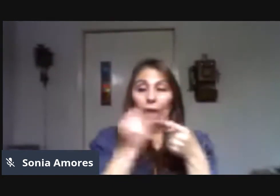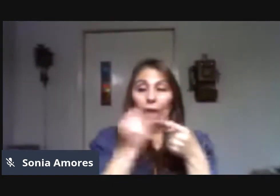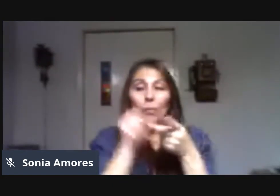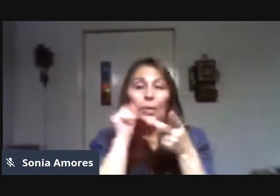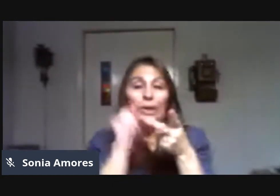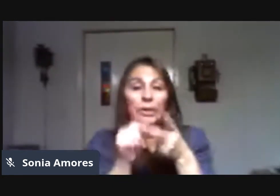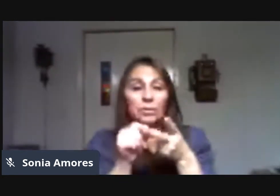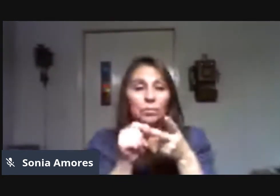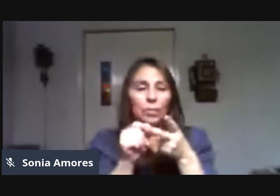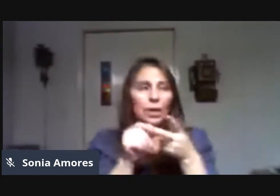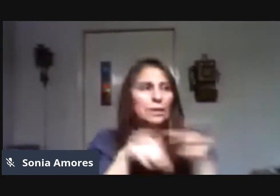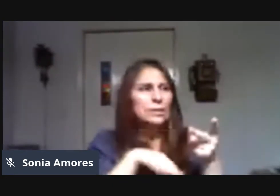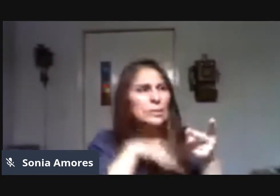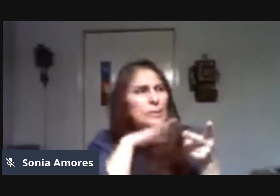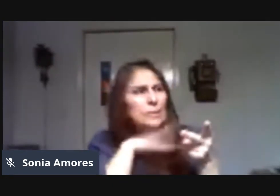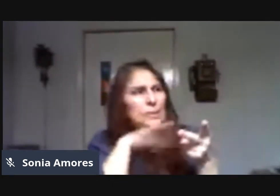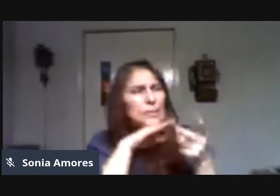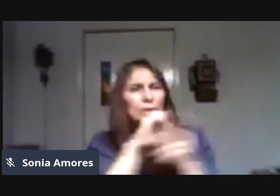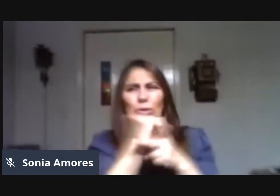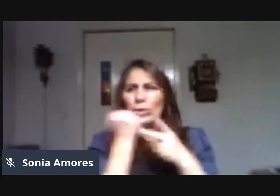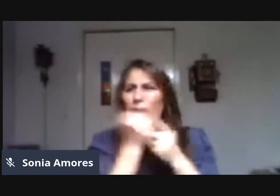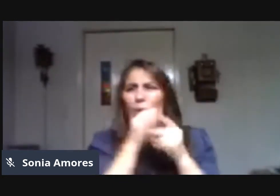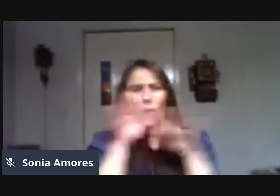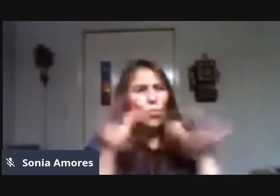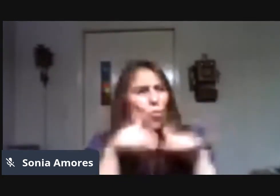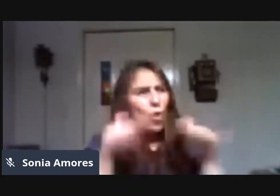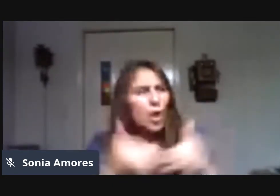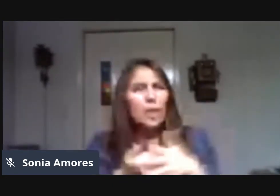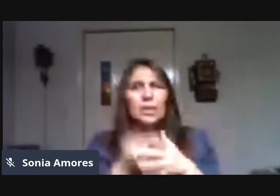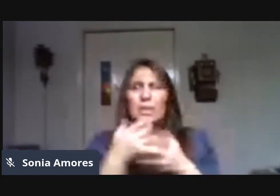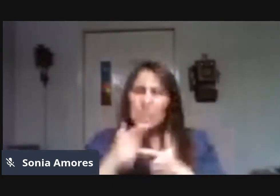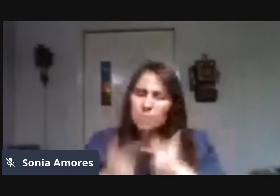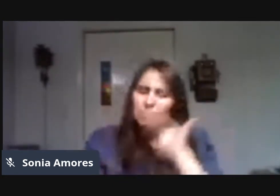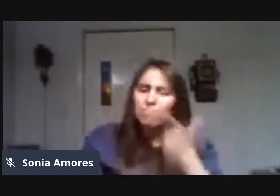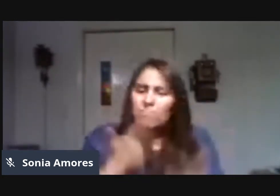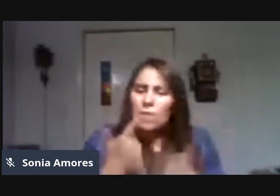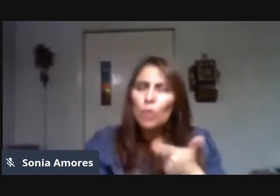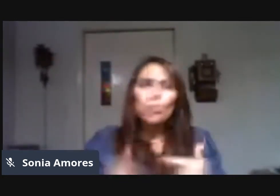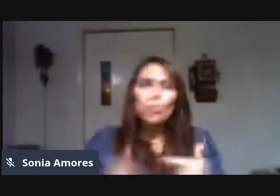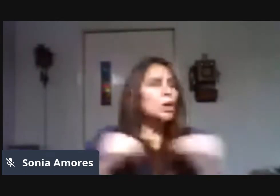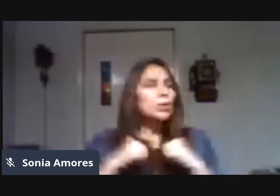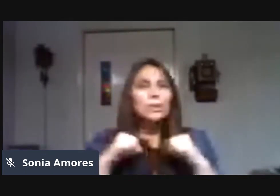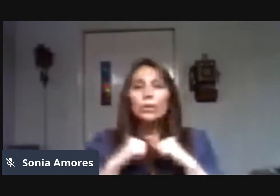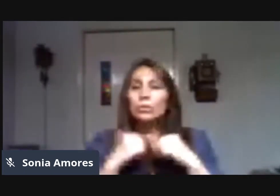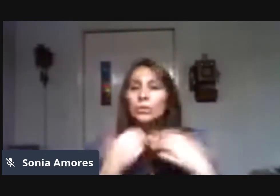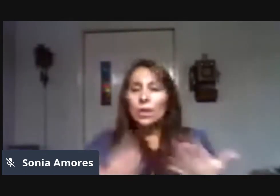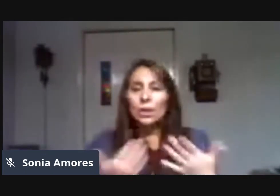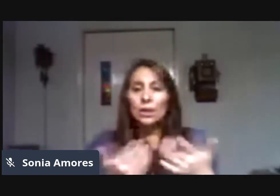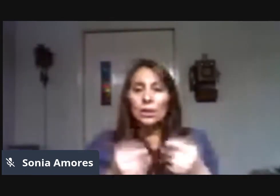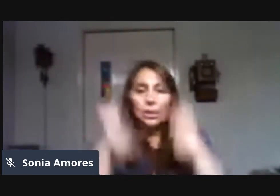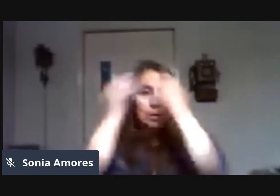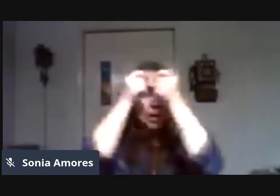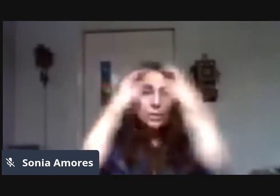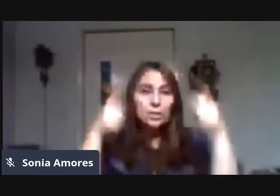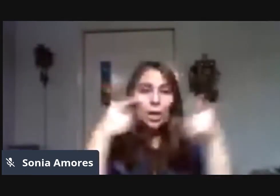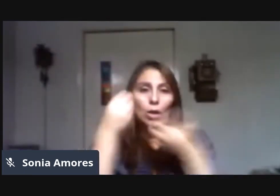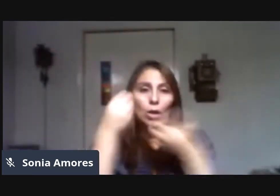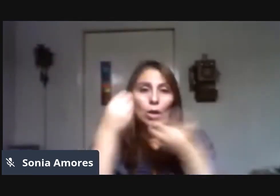la lucha de los desposeídos, y sus medidas han sido